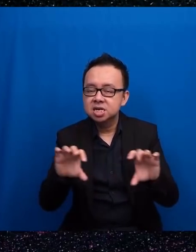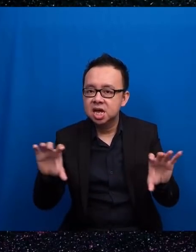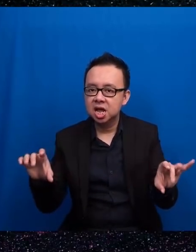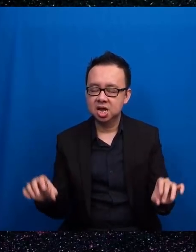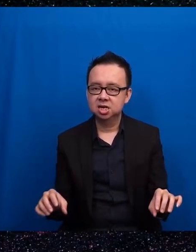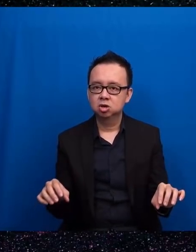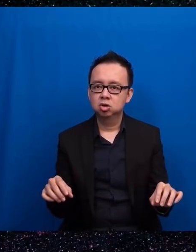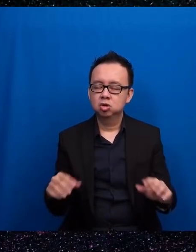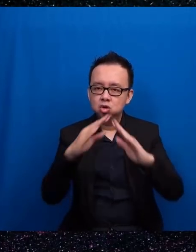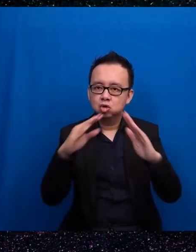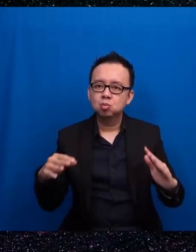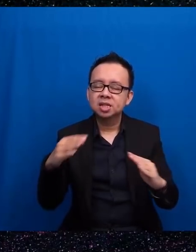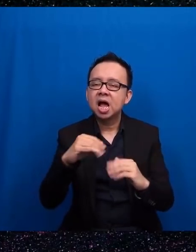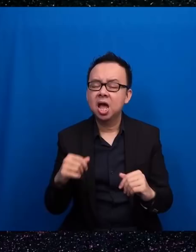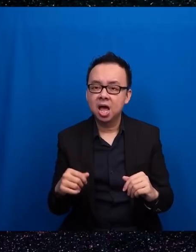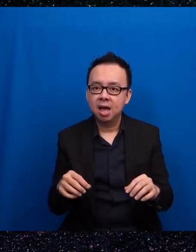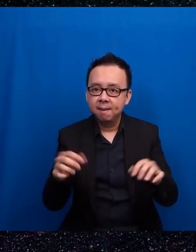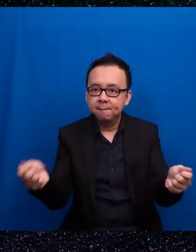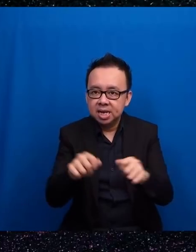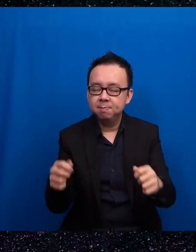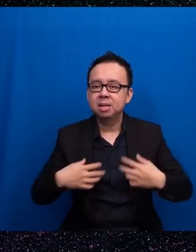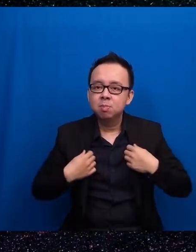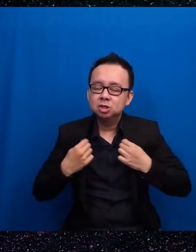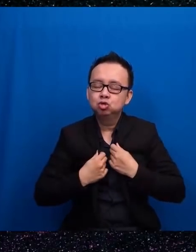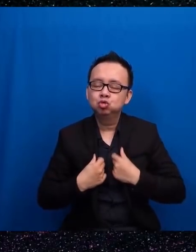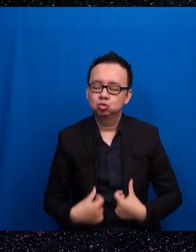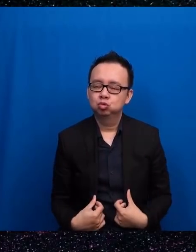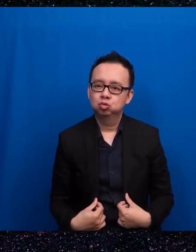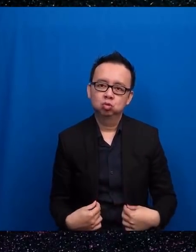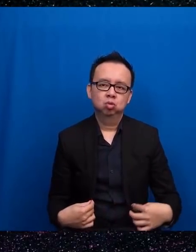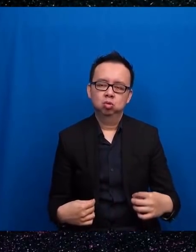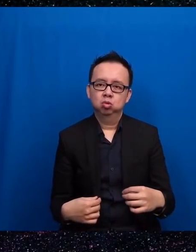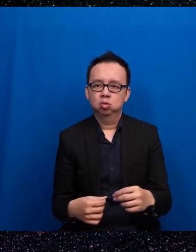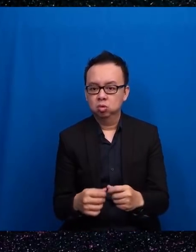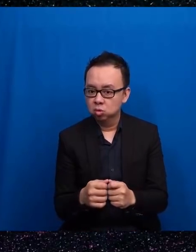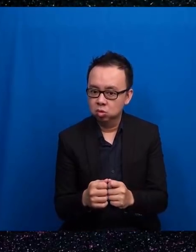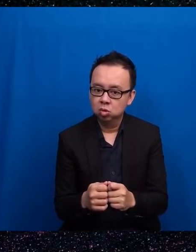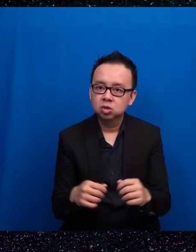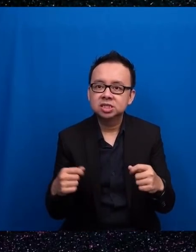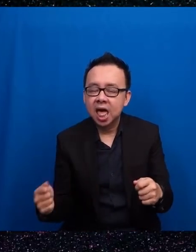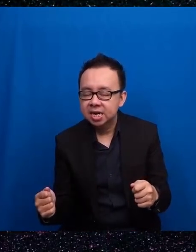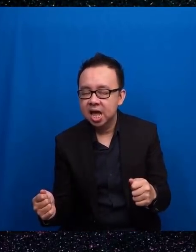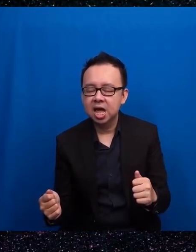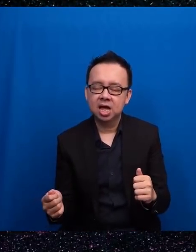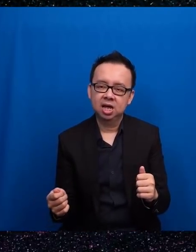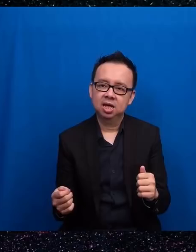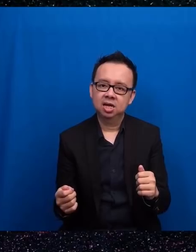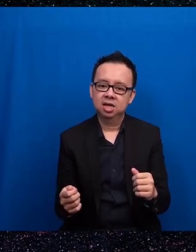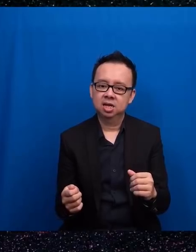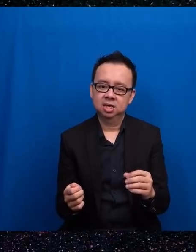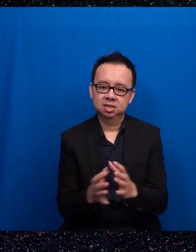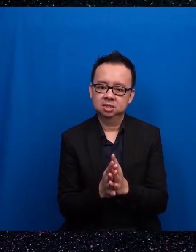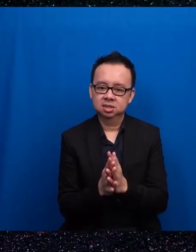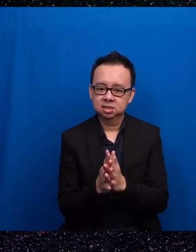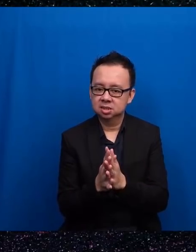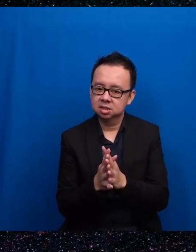baju, dikategorikan piyama di mana, kaos kaki di mana, supaya kaos kaki nanti gak kecampur sama